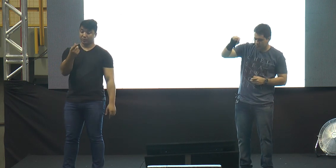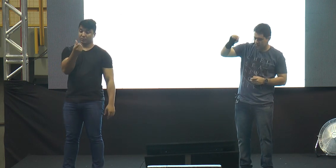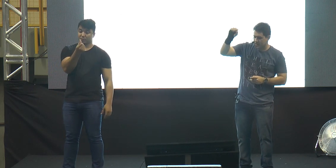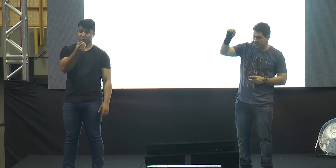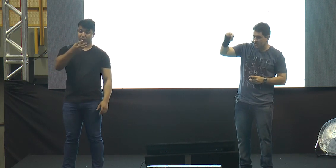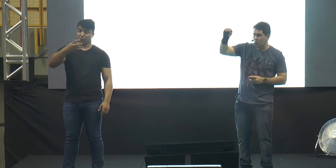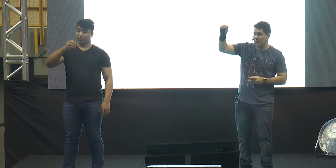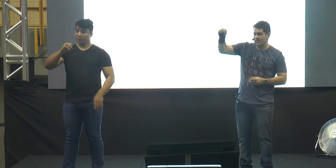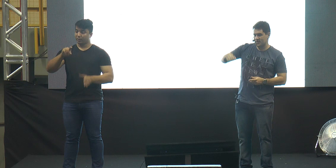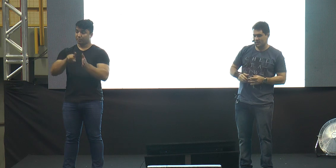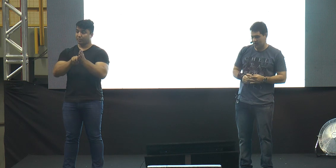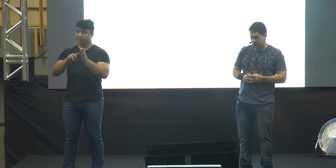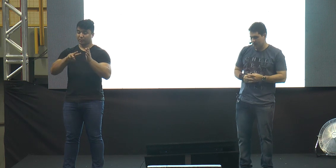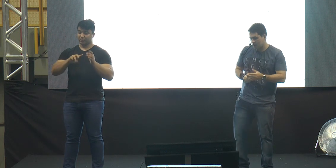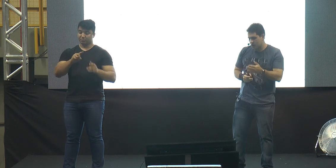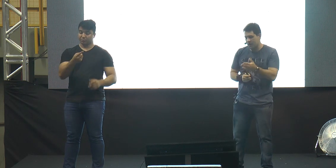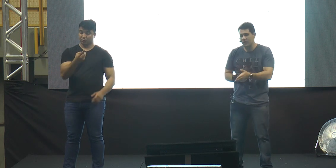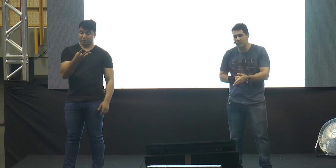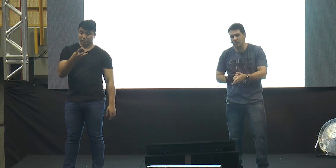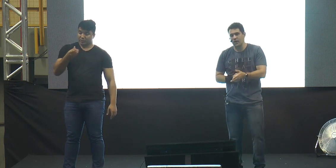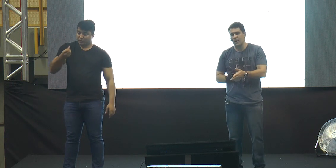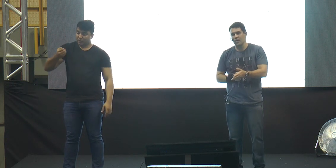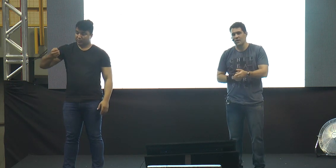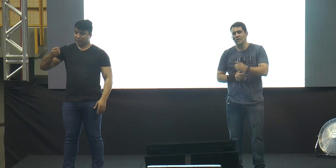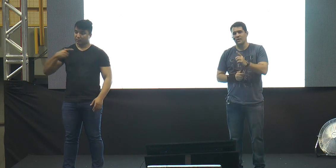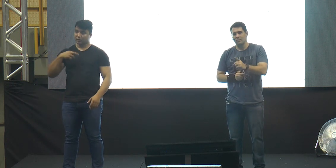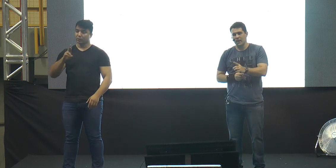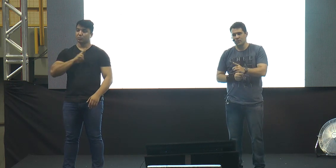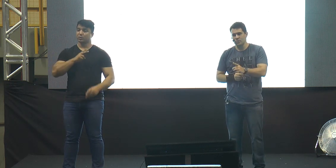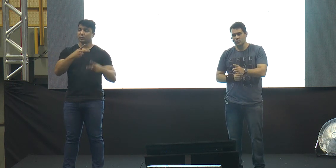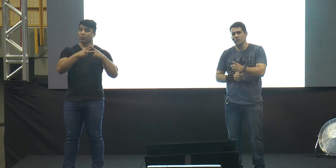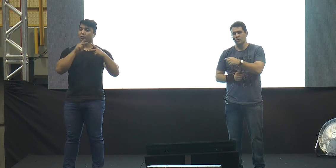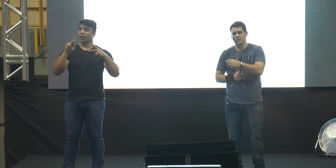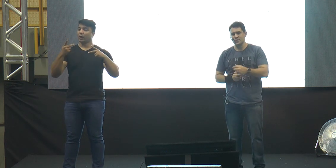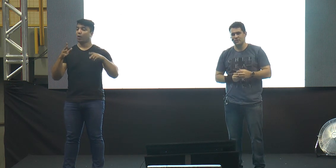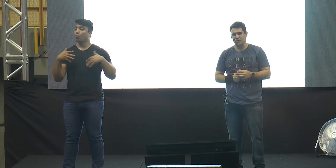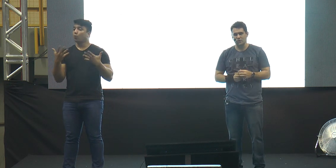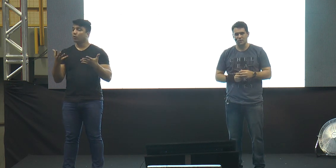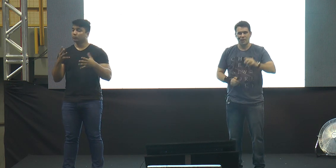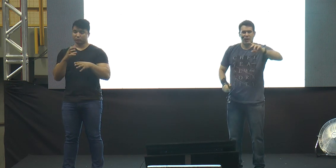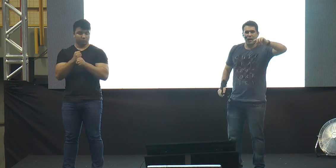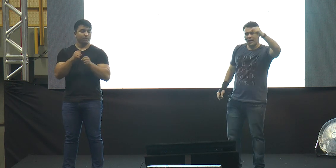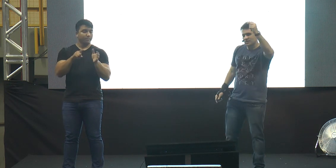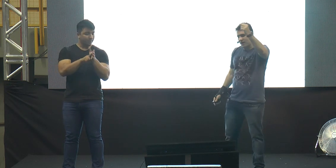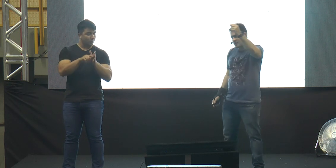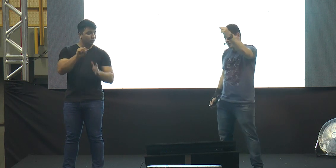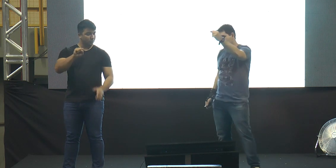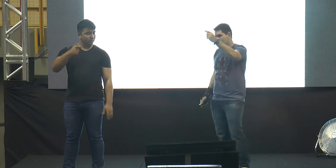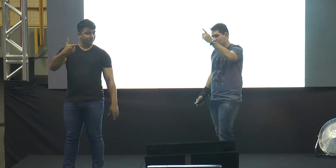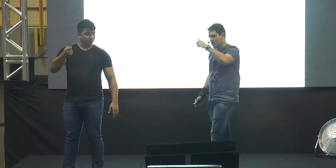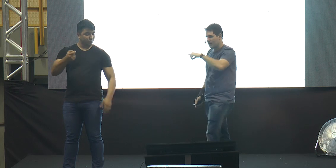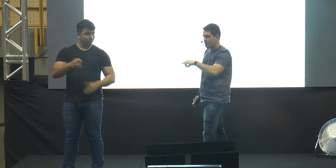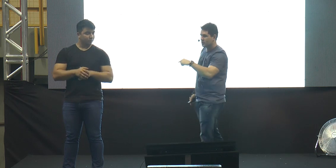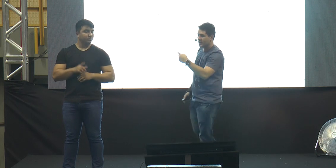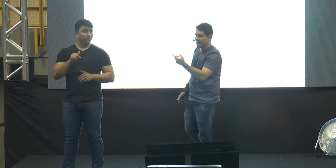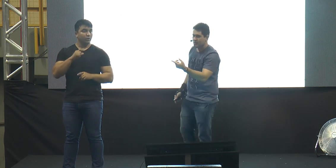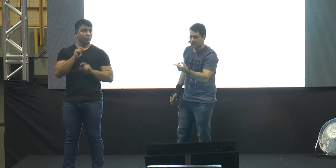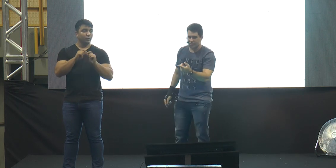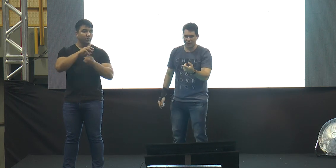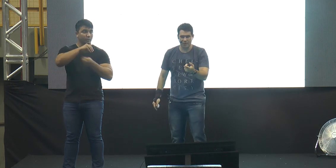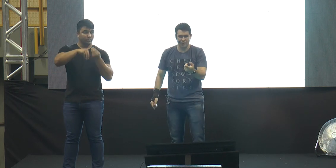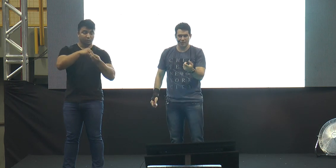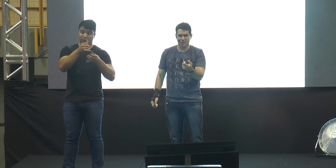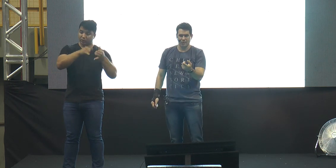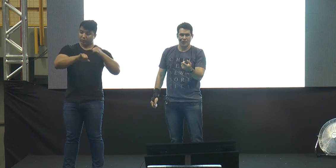2.640 menos 3.460. Quanto é que vale o ΔH? Menos 820. Essa reação química,